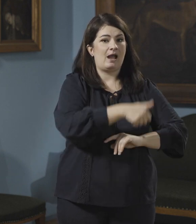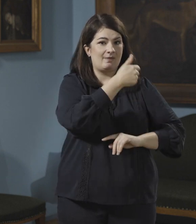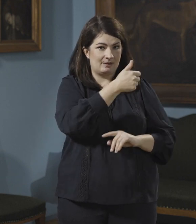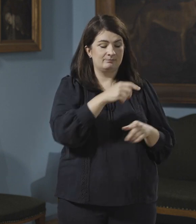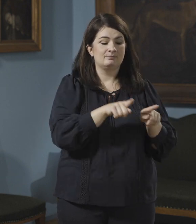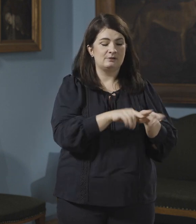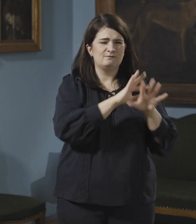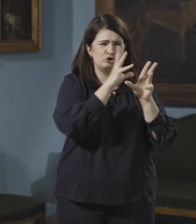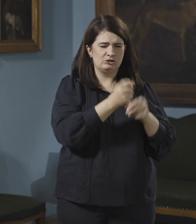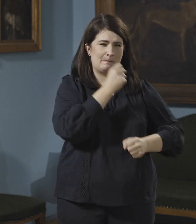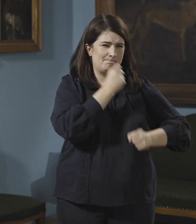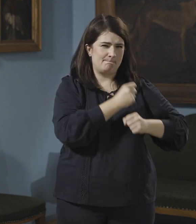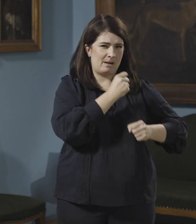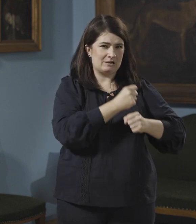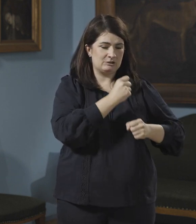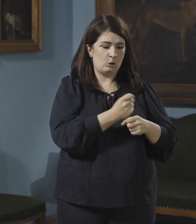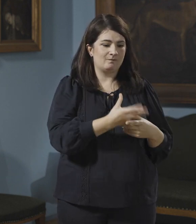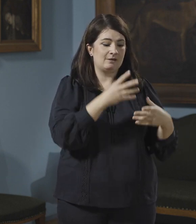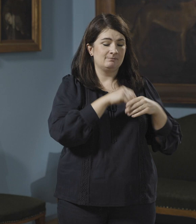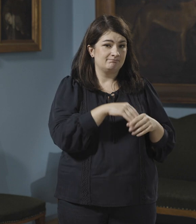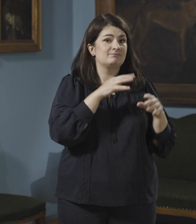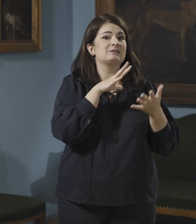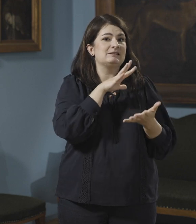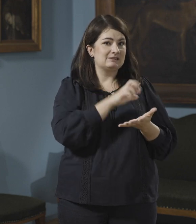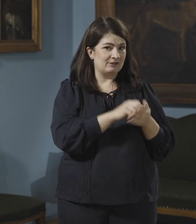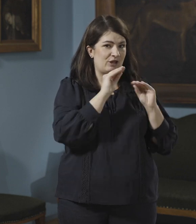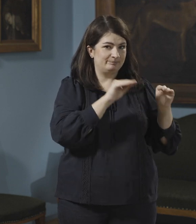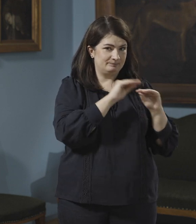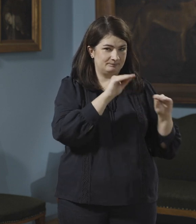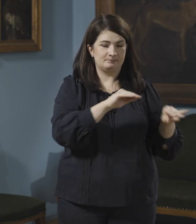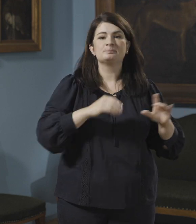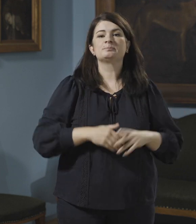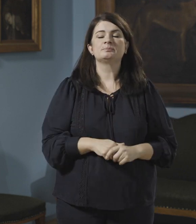Znajduje się tu dziekanat i pracownie, gdzie realizowane są zajęcia.